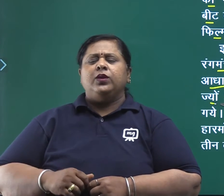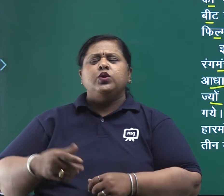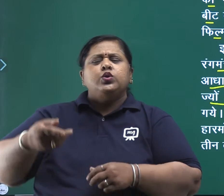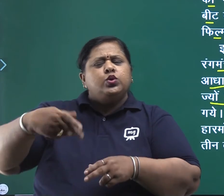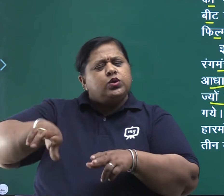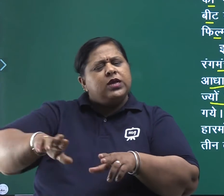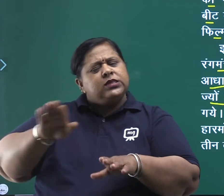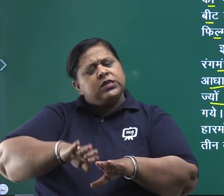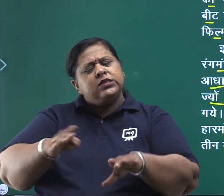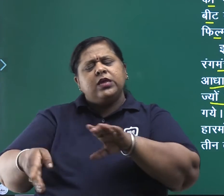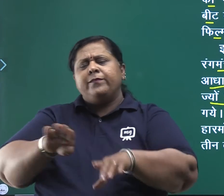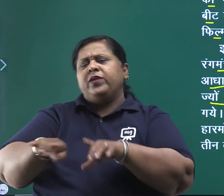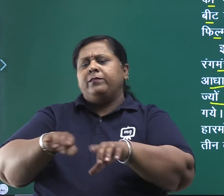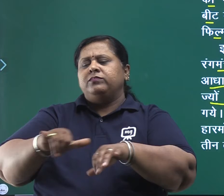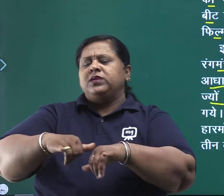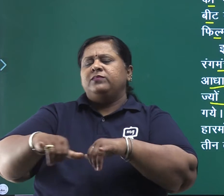ज्यों के त्यों